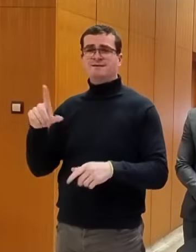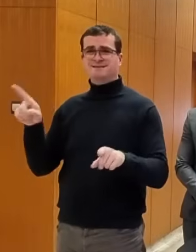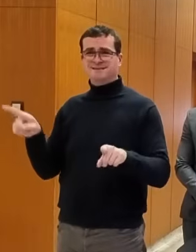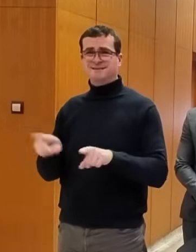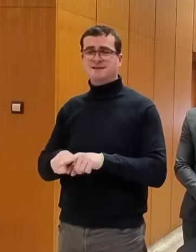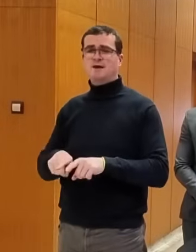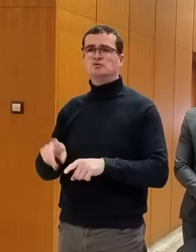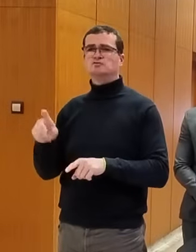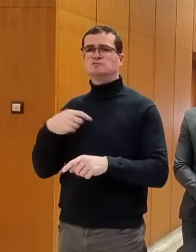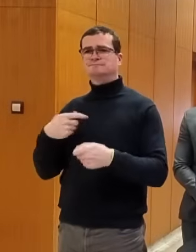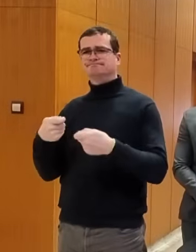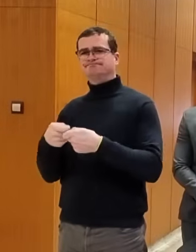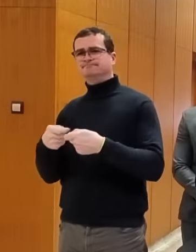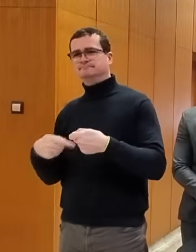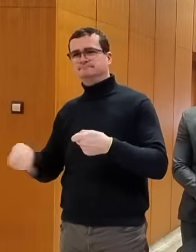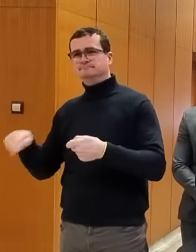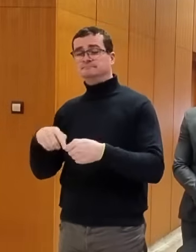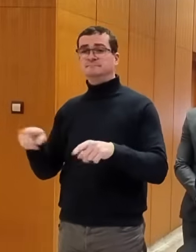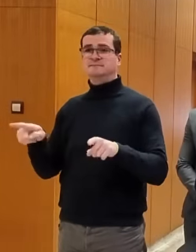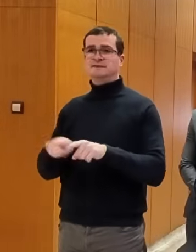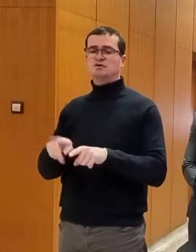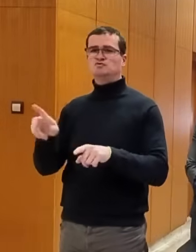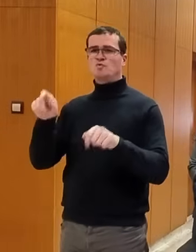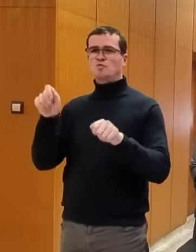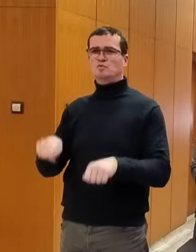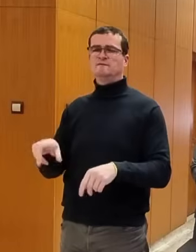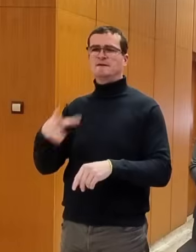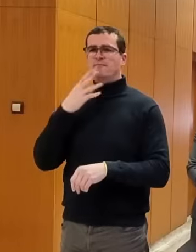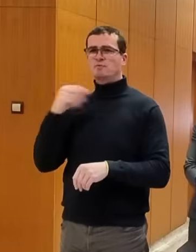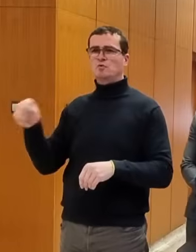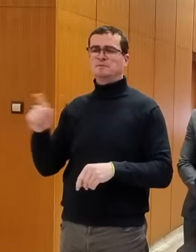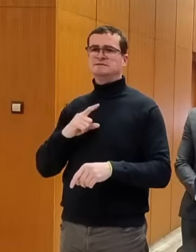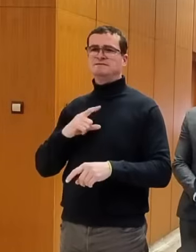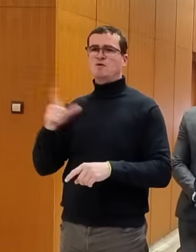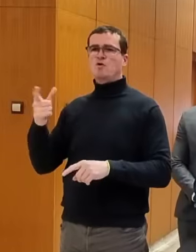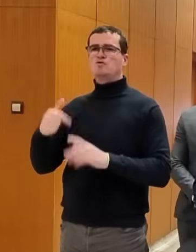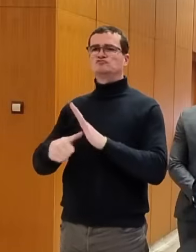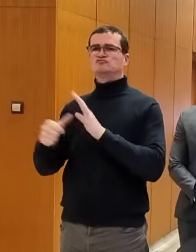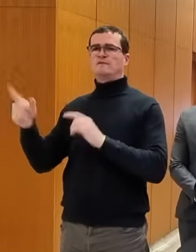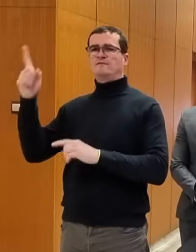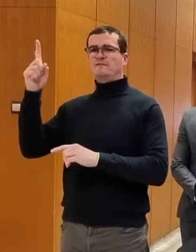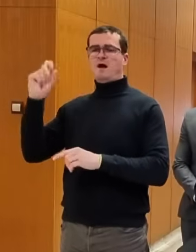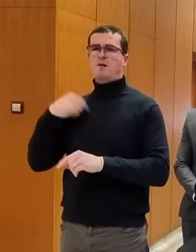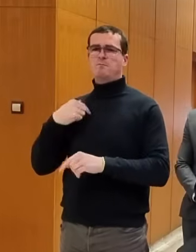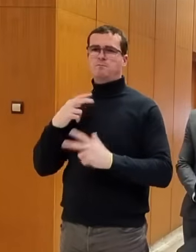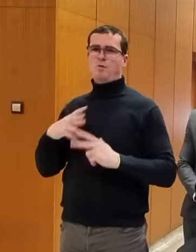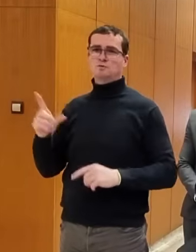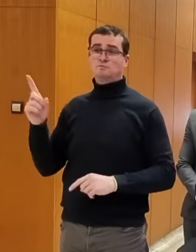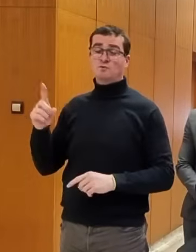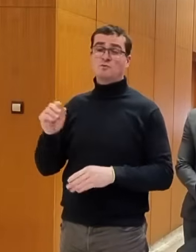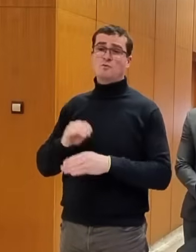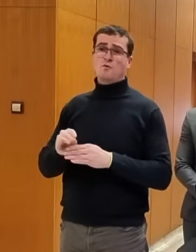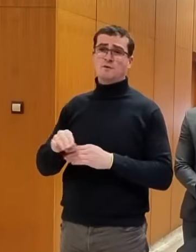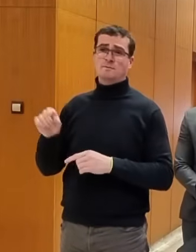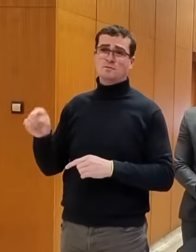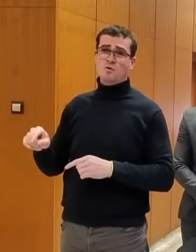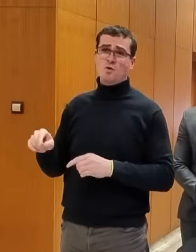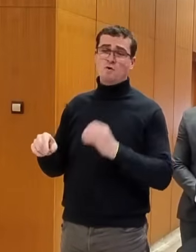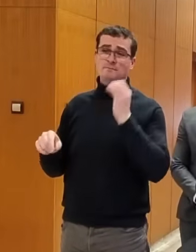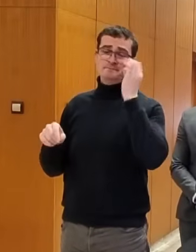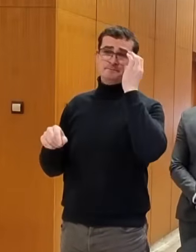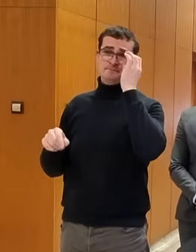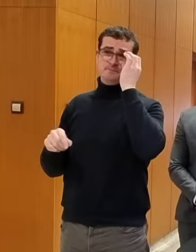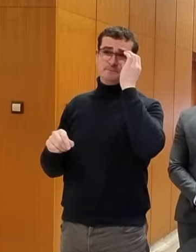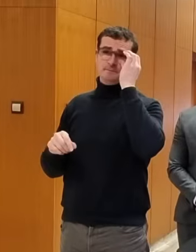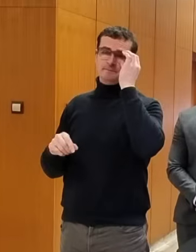takisto zaujatí, pretože majú tendenciu rozhodovať v prospech svojho nadriadeného, tak aby bol spokojný. Okrem toho, tú